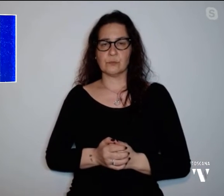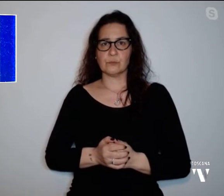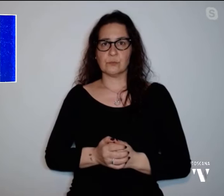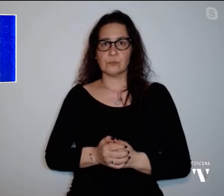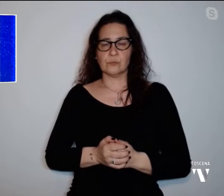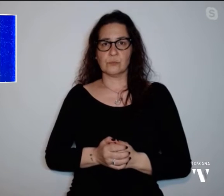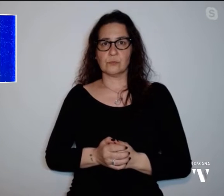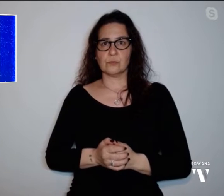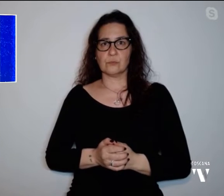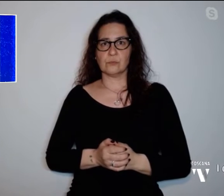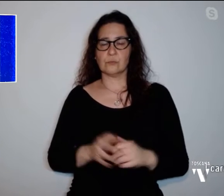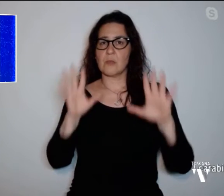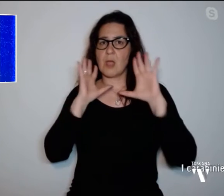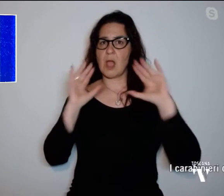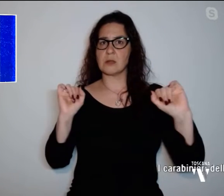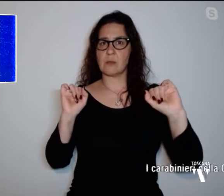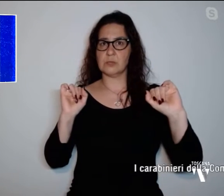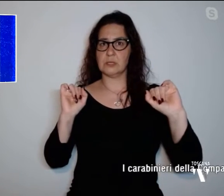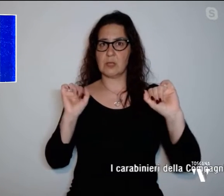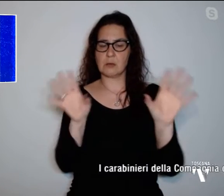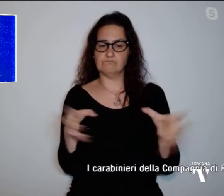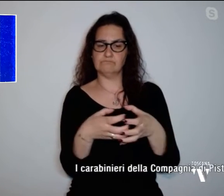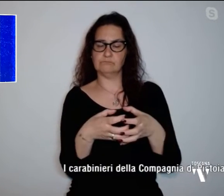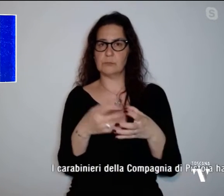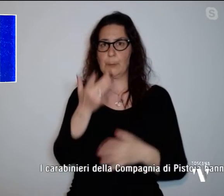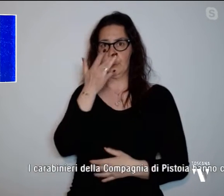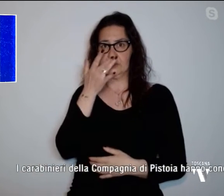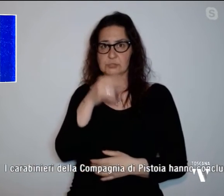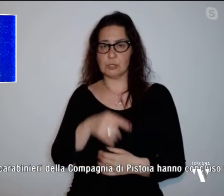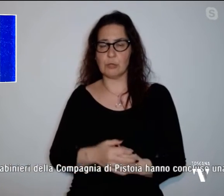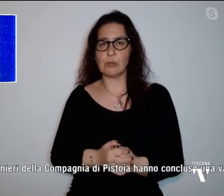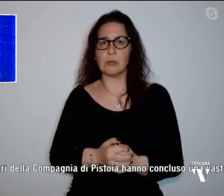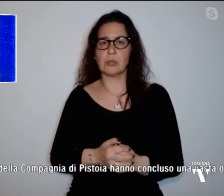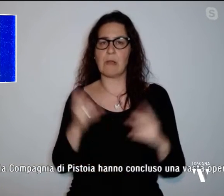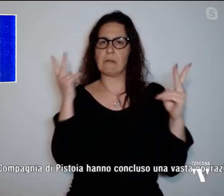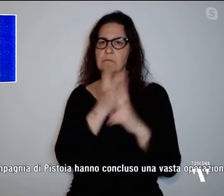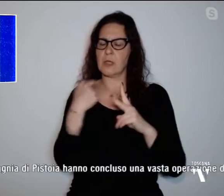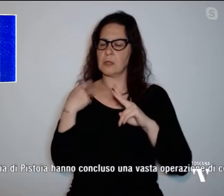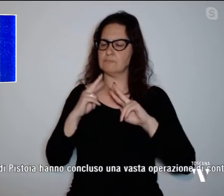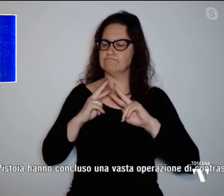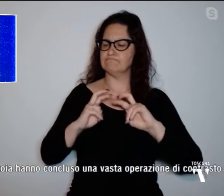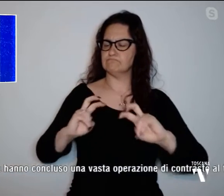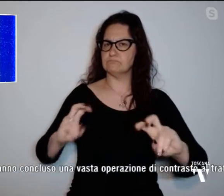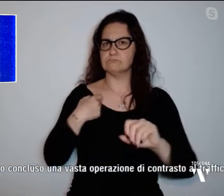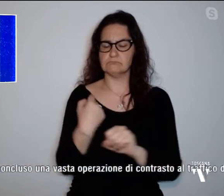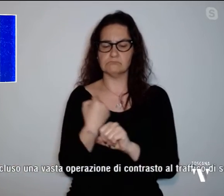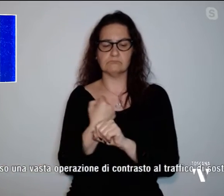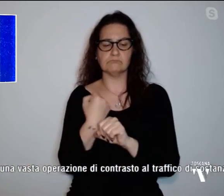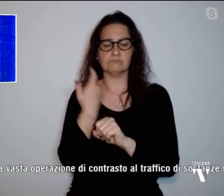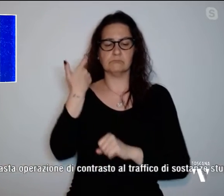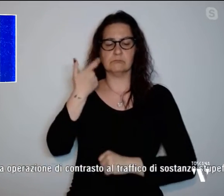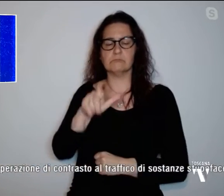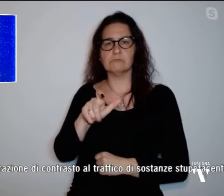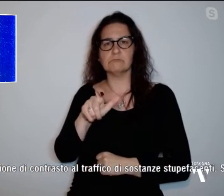I carabinieri della compagnia di Pistoia hanno concluso una vasta operazione di contrasto al traffico